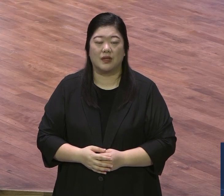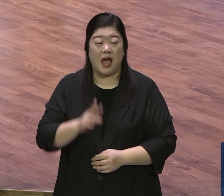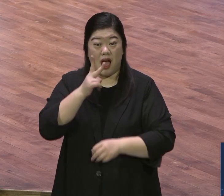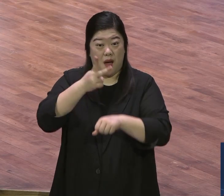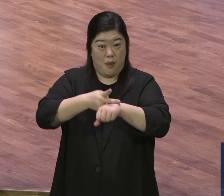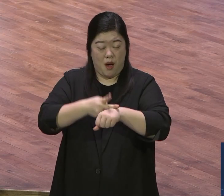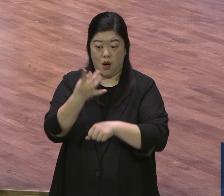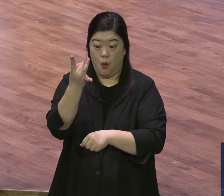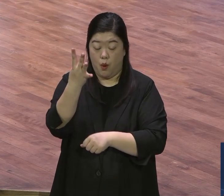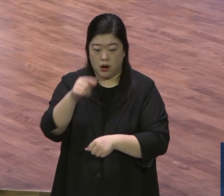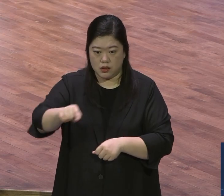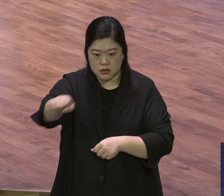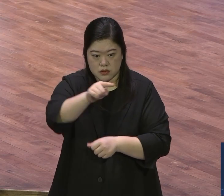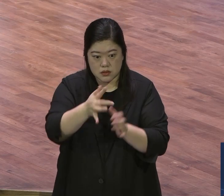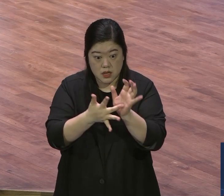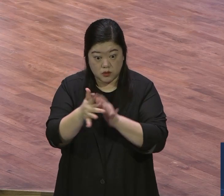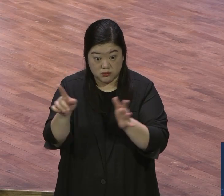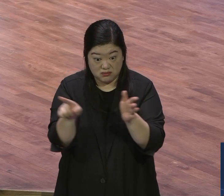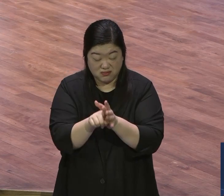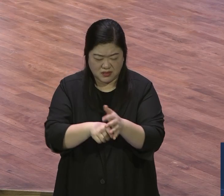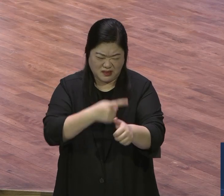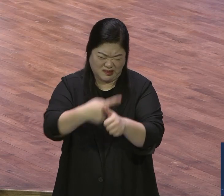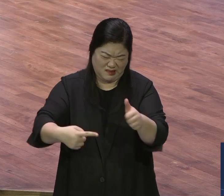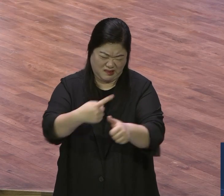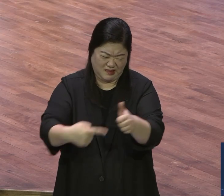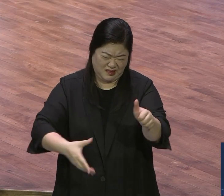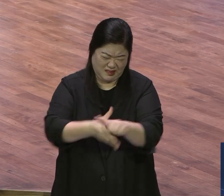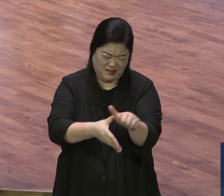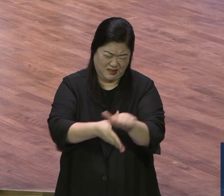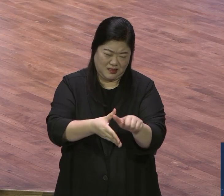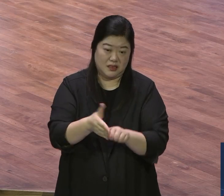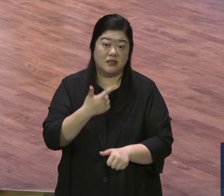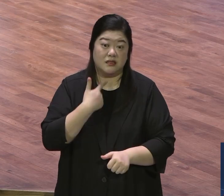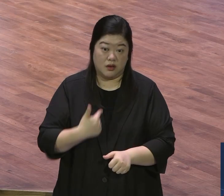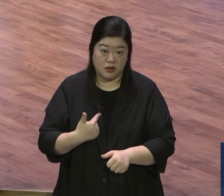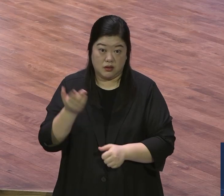승교하는 그날까지 끊임없이